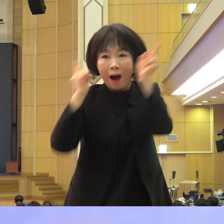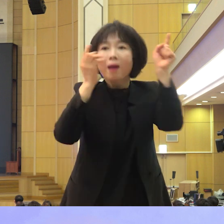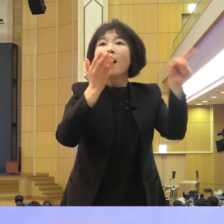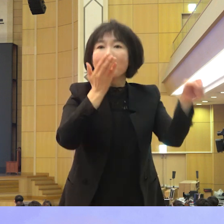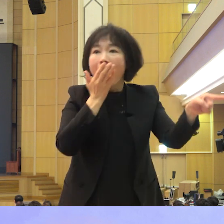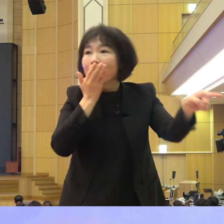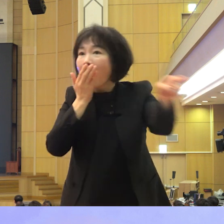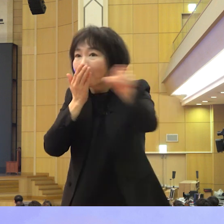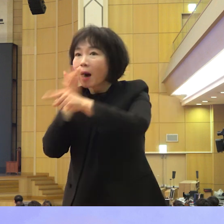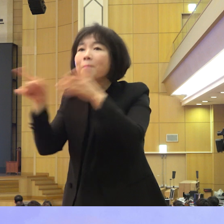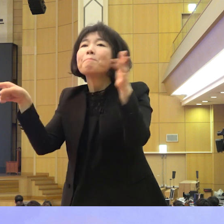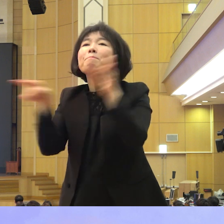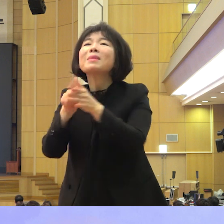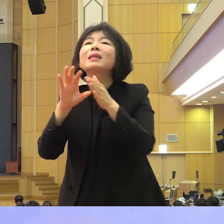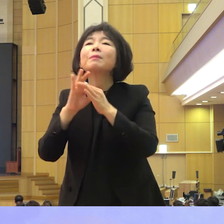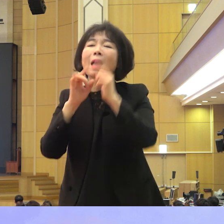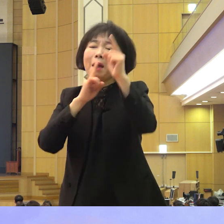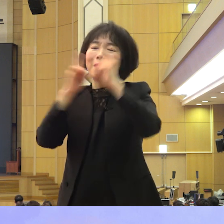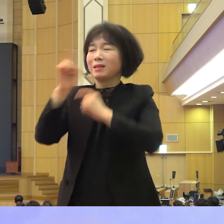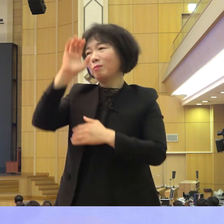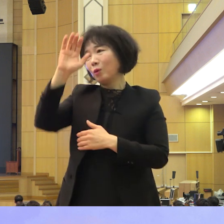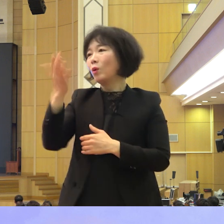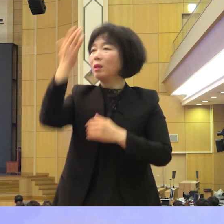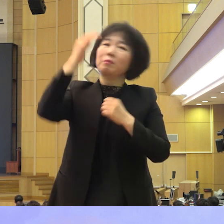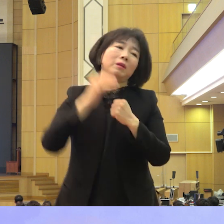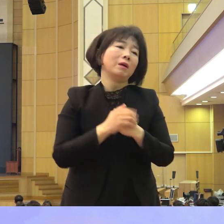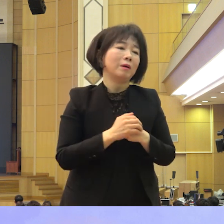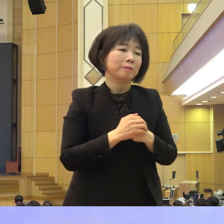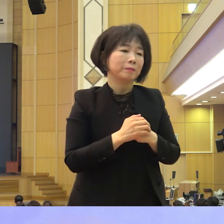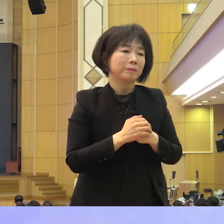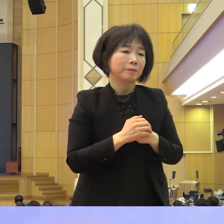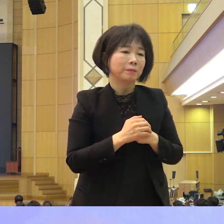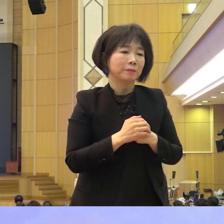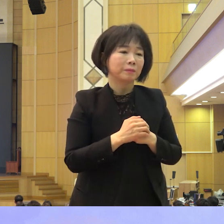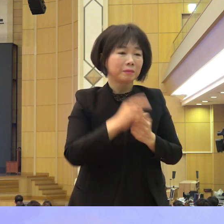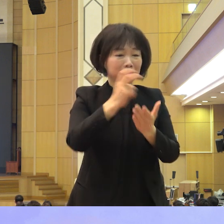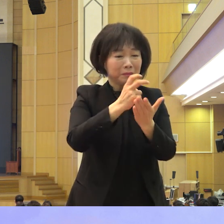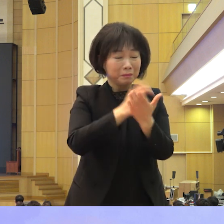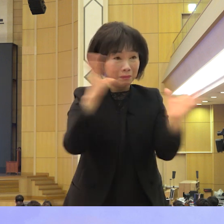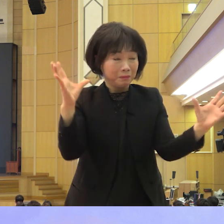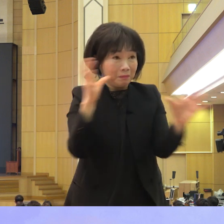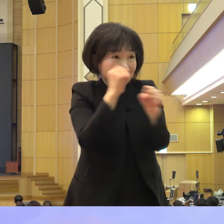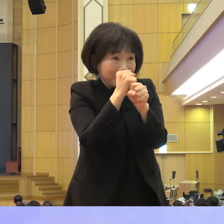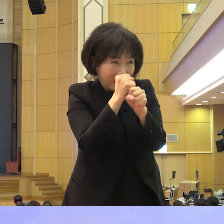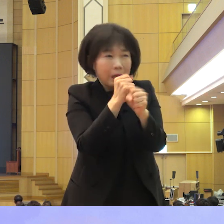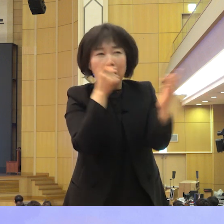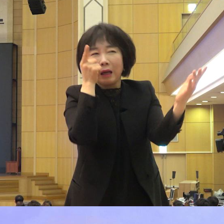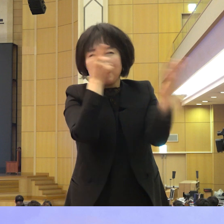이게 바로 믿음의 말씀이라는 거예요. 율법의 말씀도 결론적으로 말하는 믿음의 말씀이고,